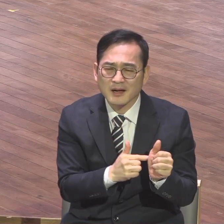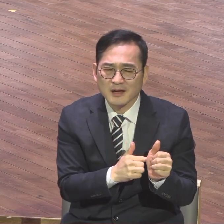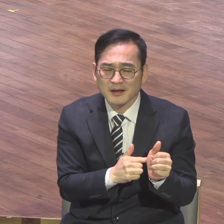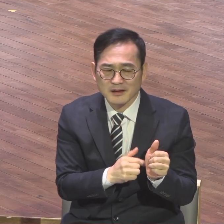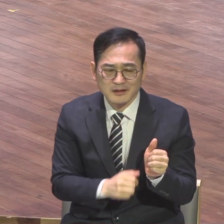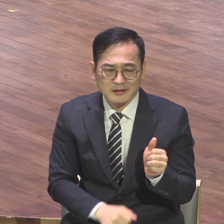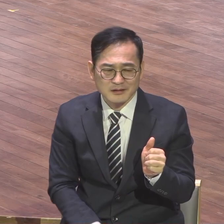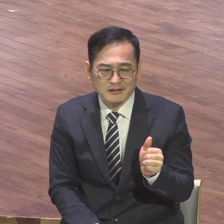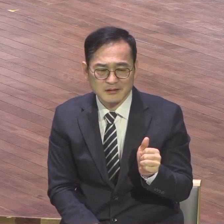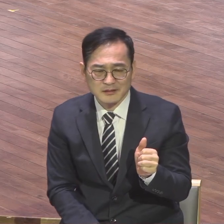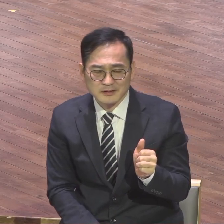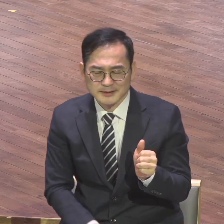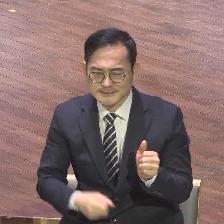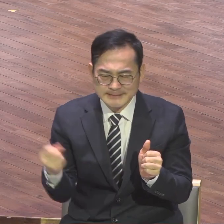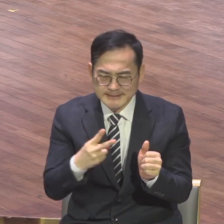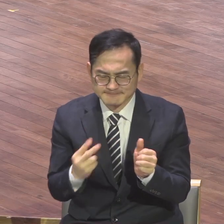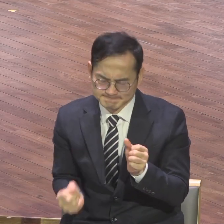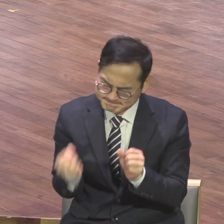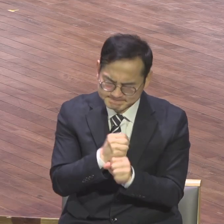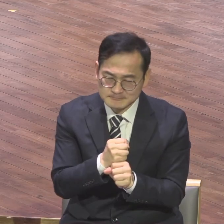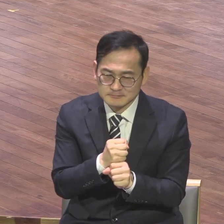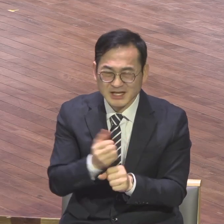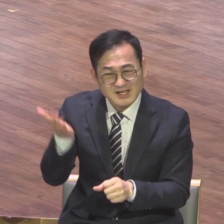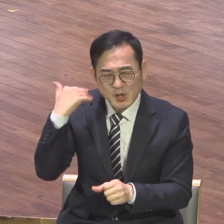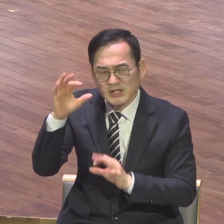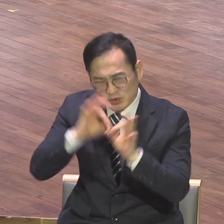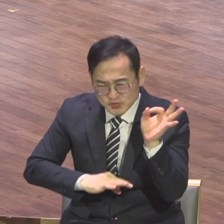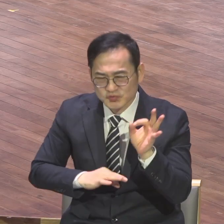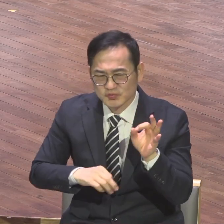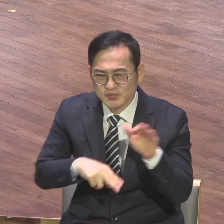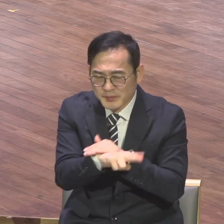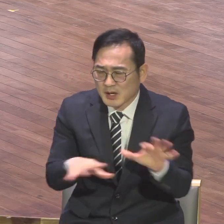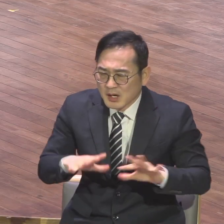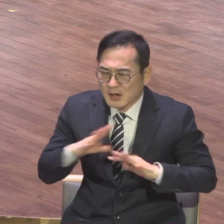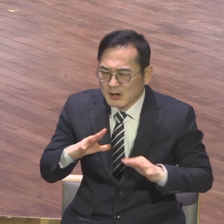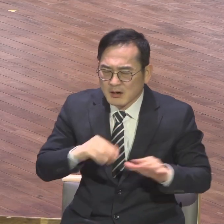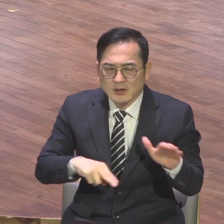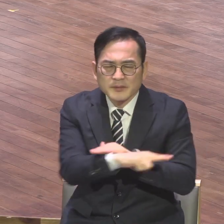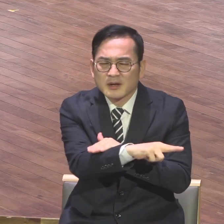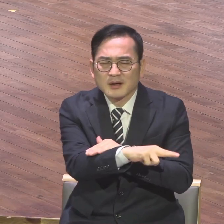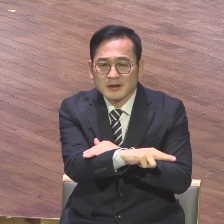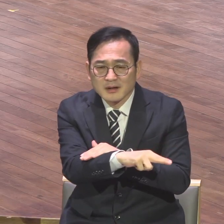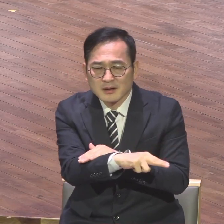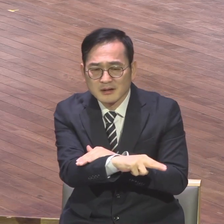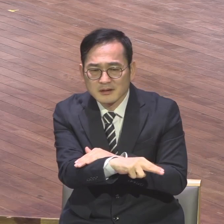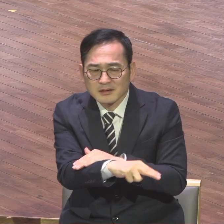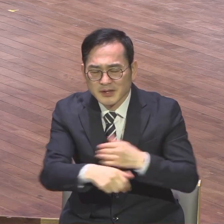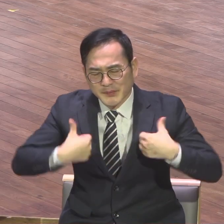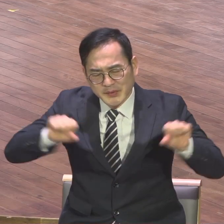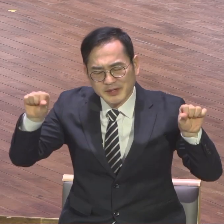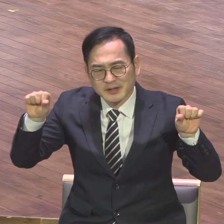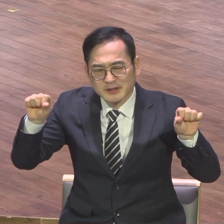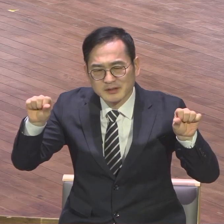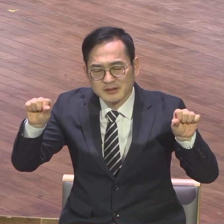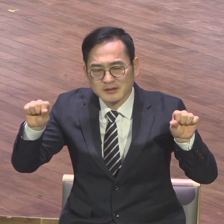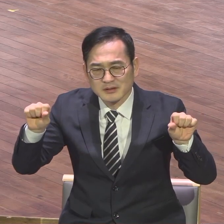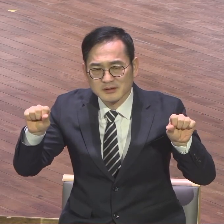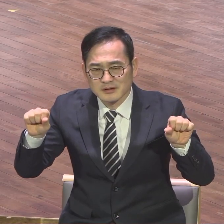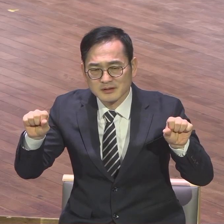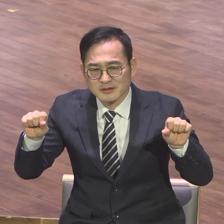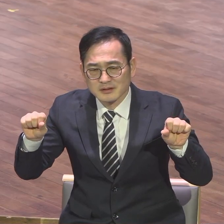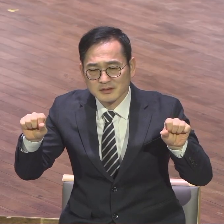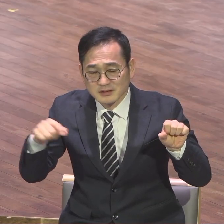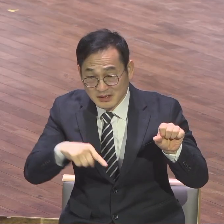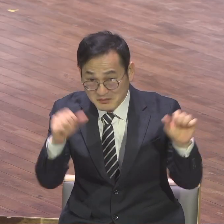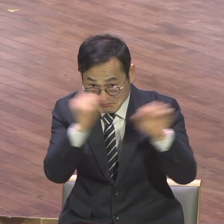다시 한때 실수했지만은 그 자리에 자포자기하고 그렇게 망한